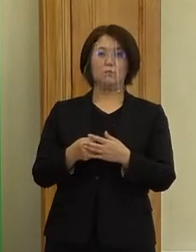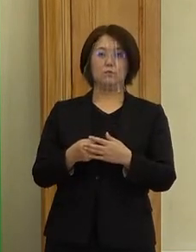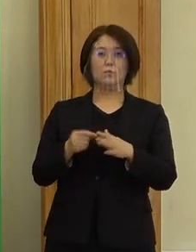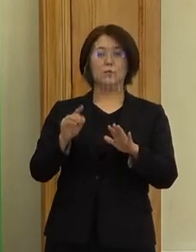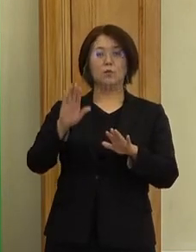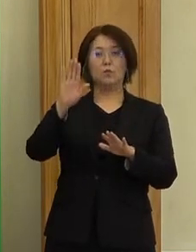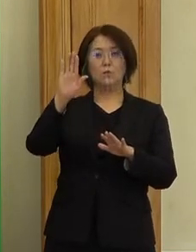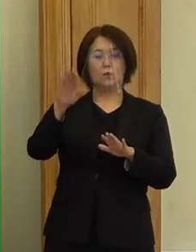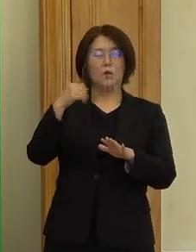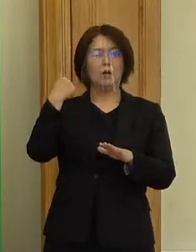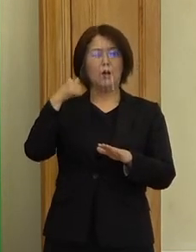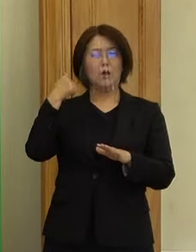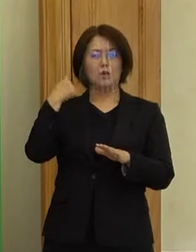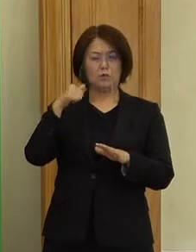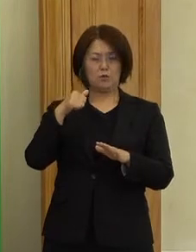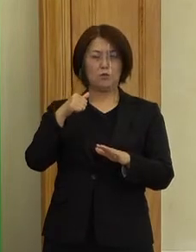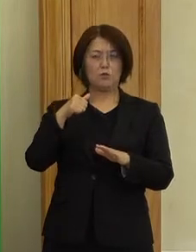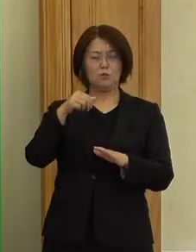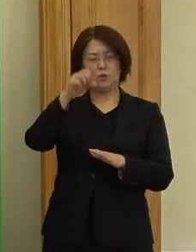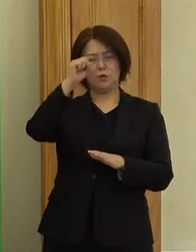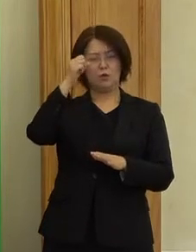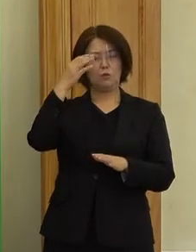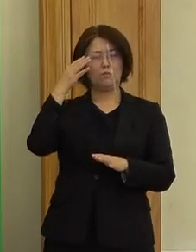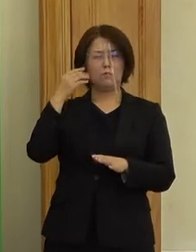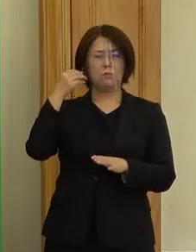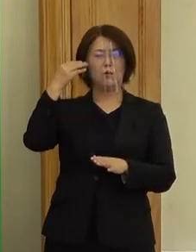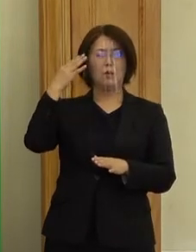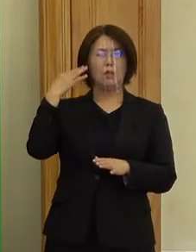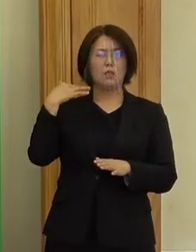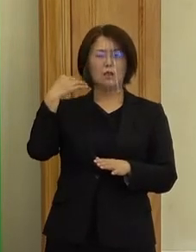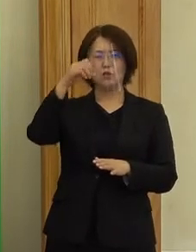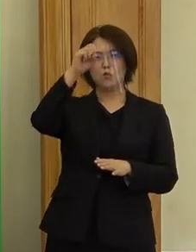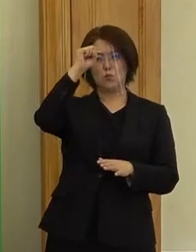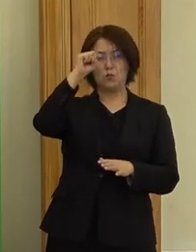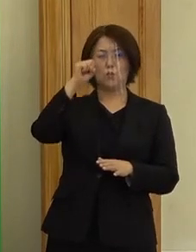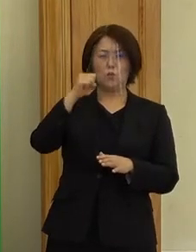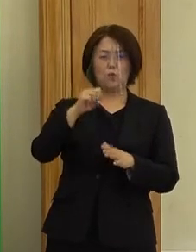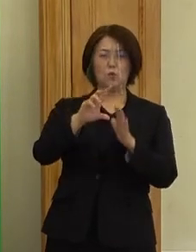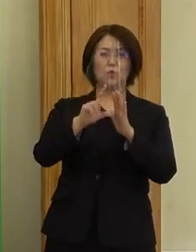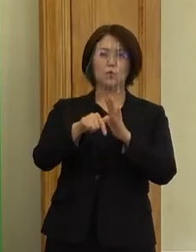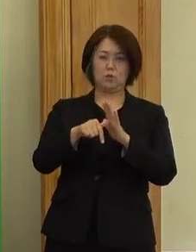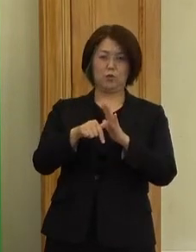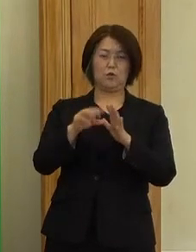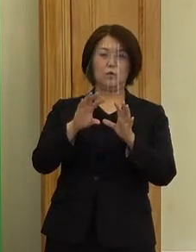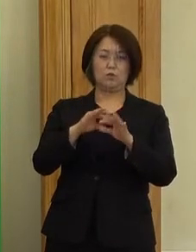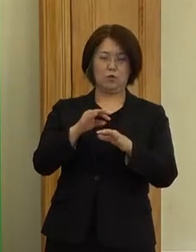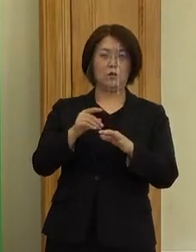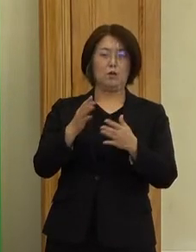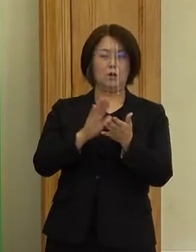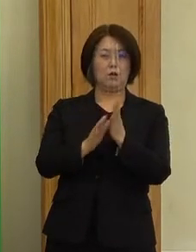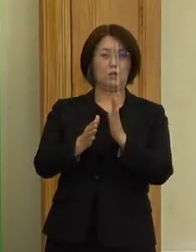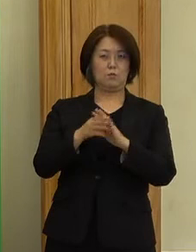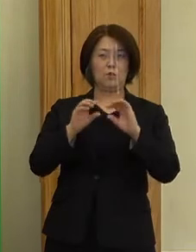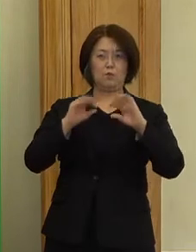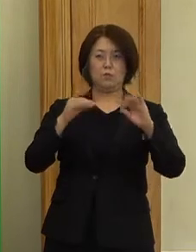これからまた暑くなる時期、熱中症の時期でもあるので、このことは申し上げておきたいと思います。は